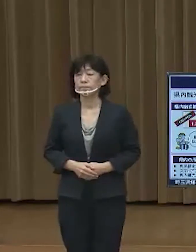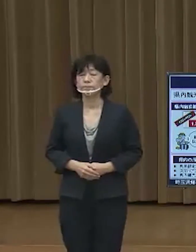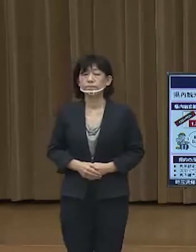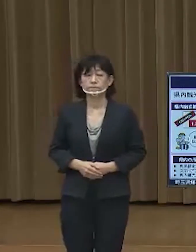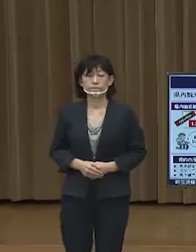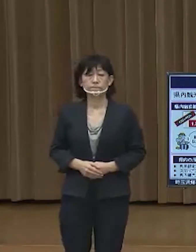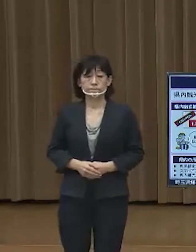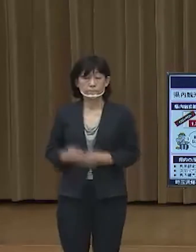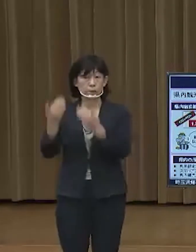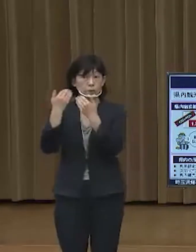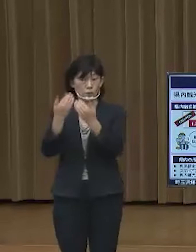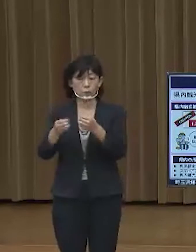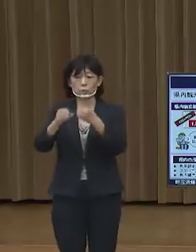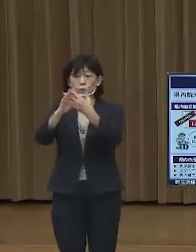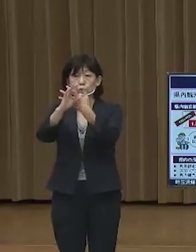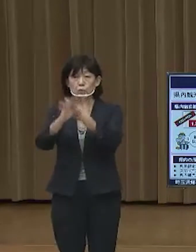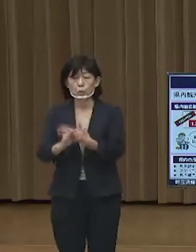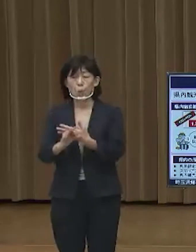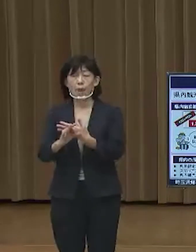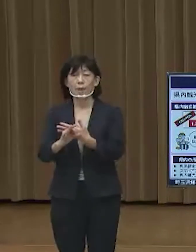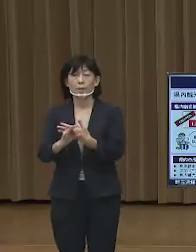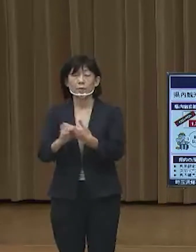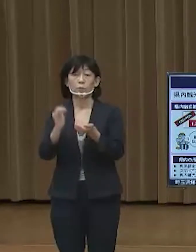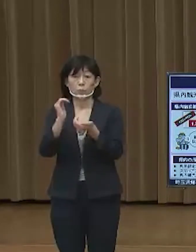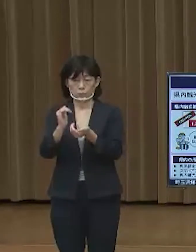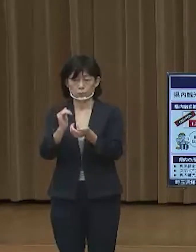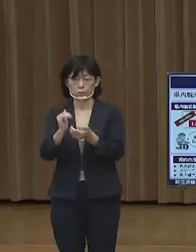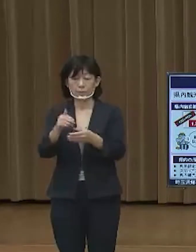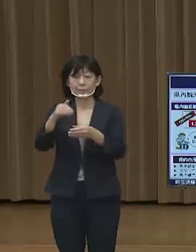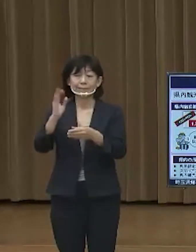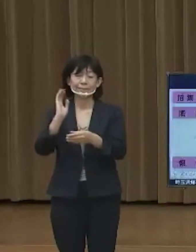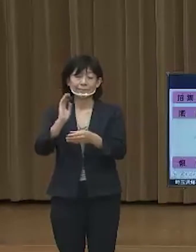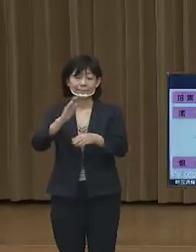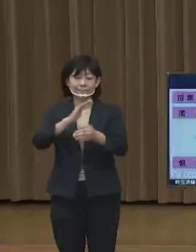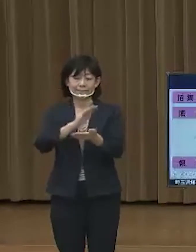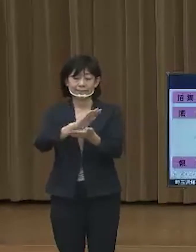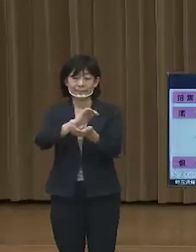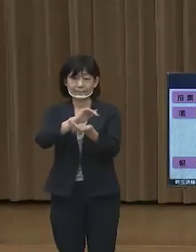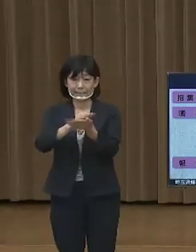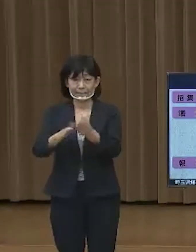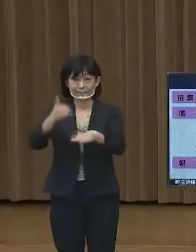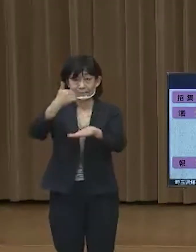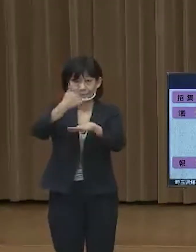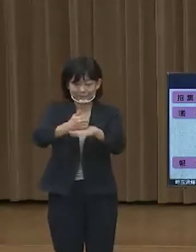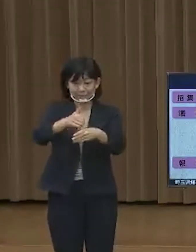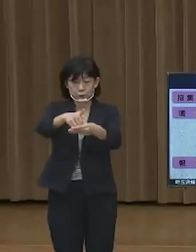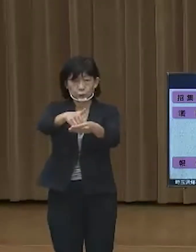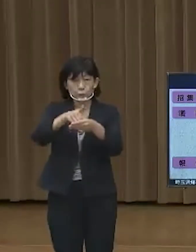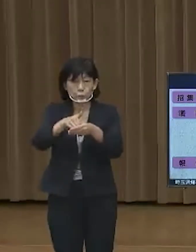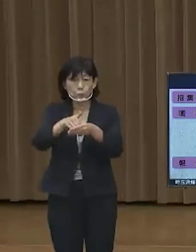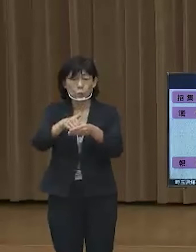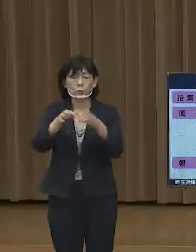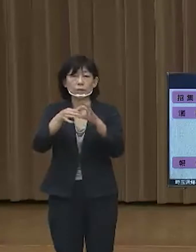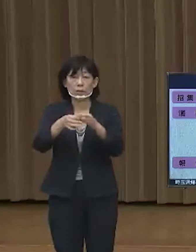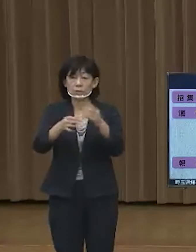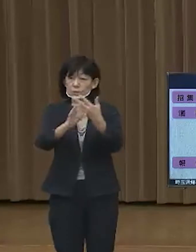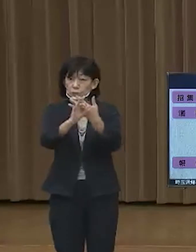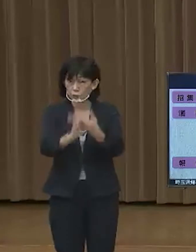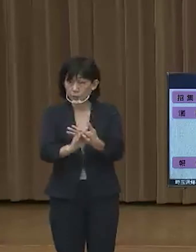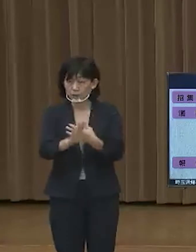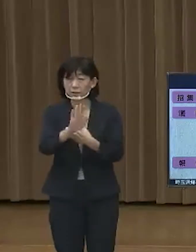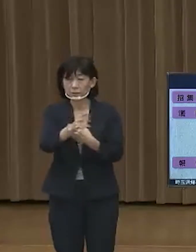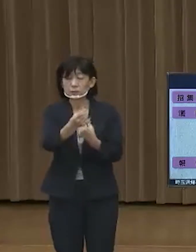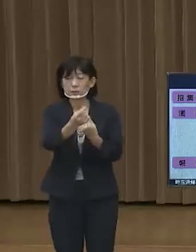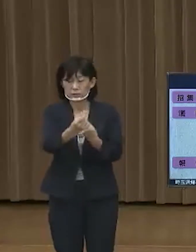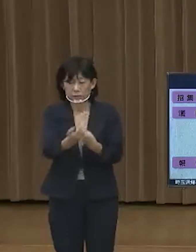最後に条例案についてです。今回知事給与の削減の条例案が提出予定ですけれども、知事これまで会